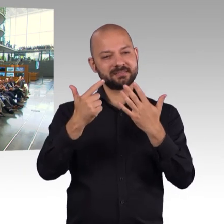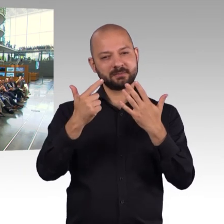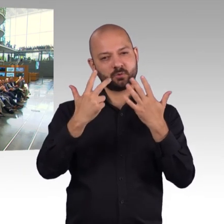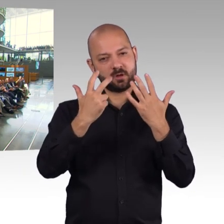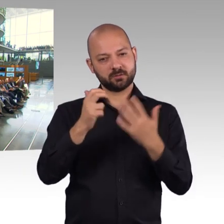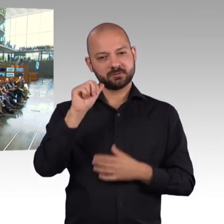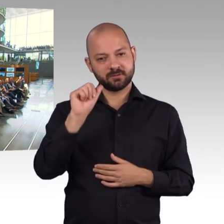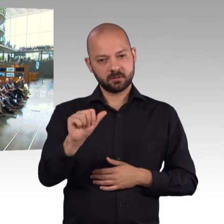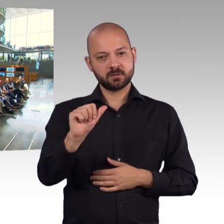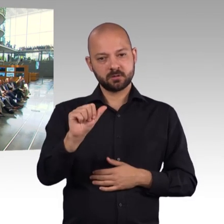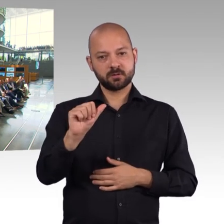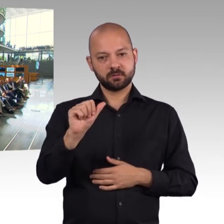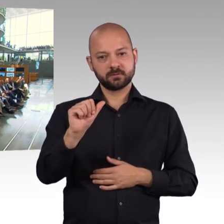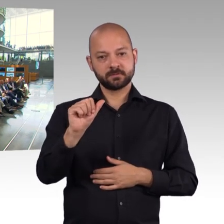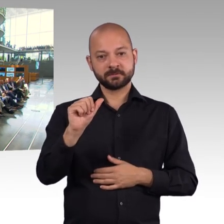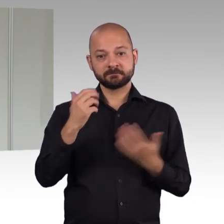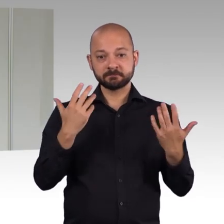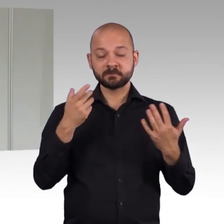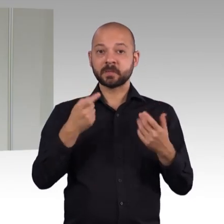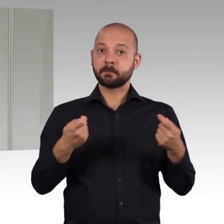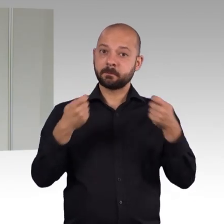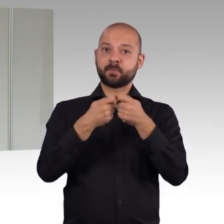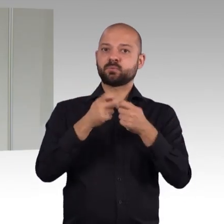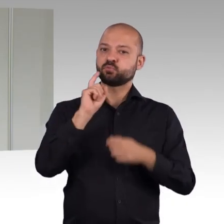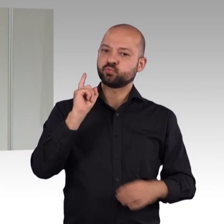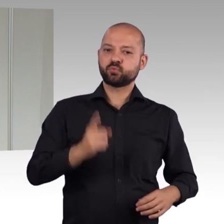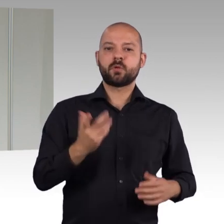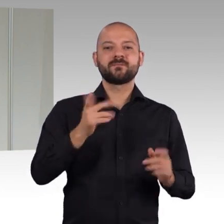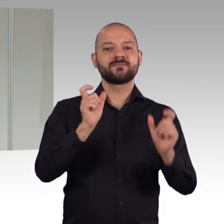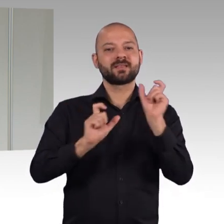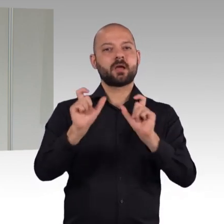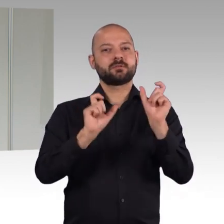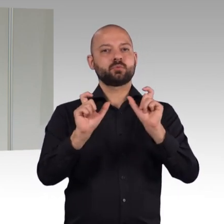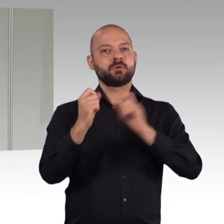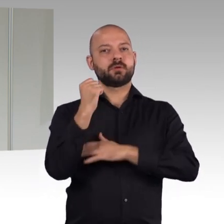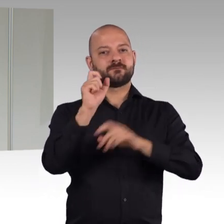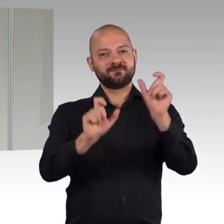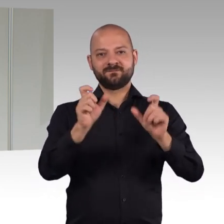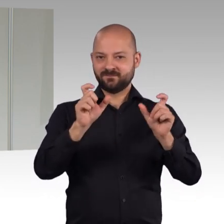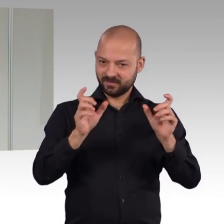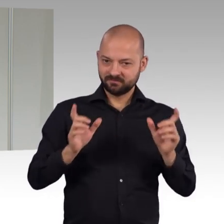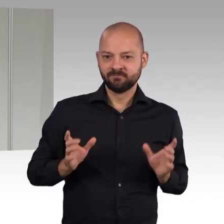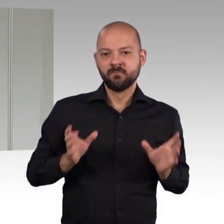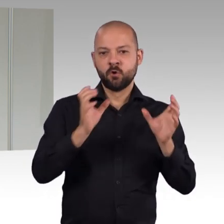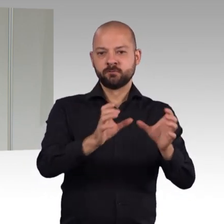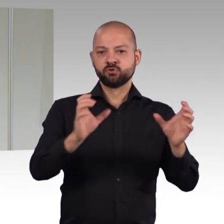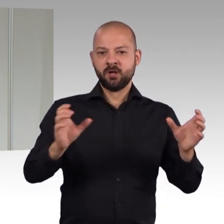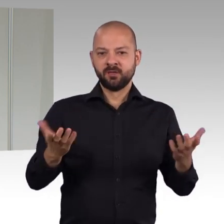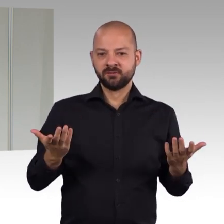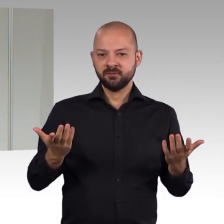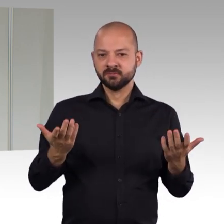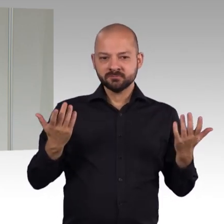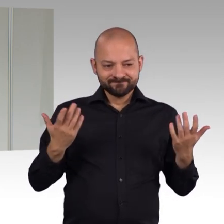In dieser äußerst kritischen Situation setzt die CDU eine sicherheitspolitische Novizin aus dem